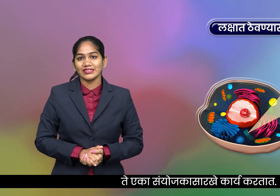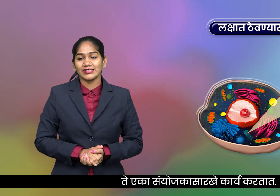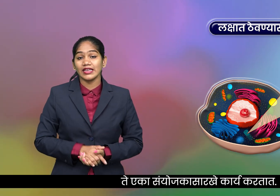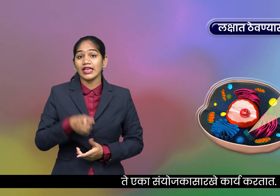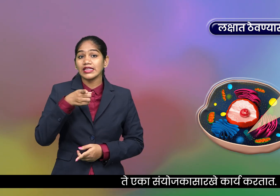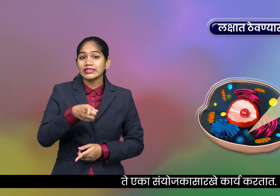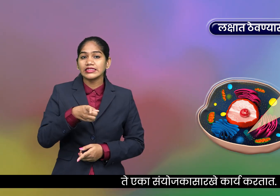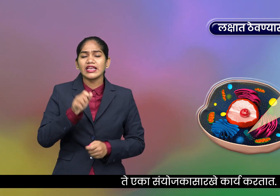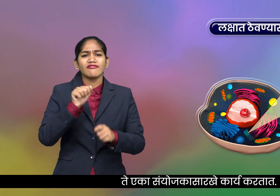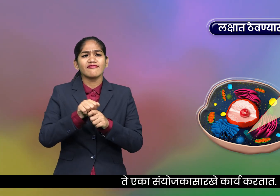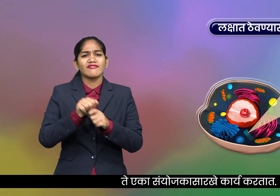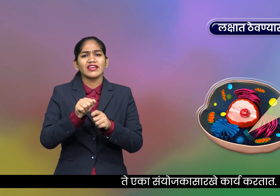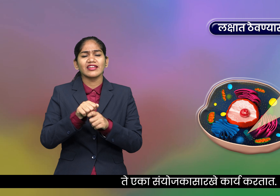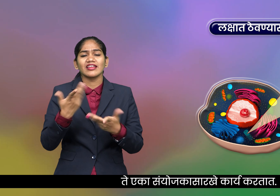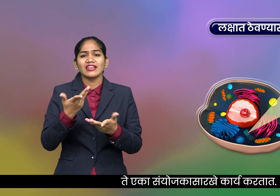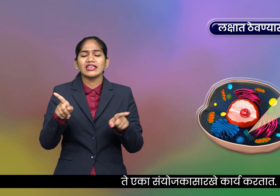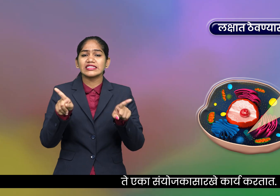तो एका संयोजकासारखे असतात.